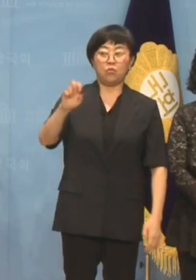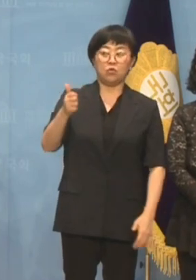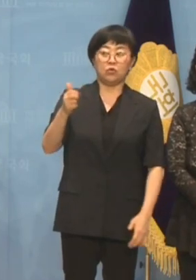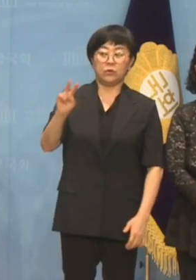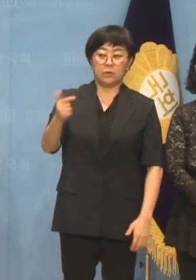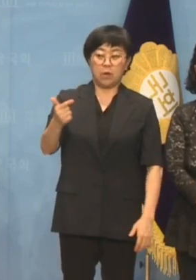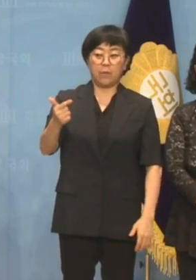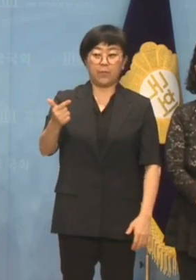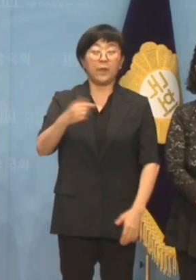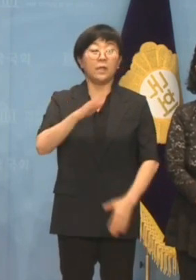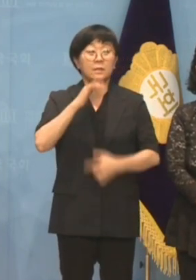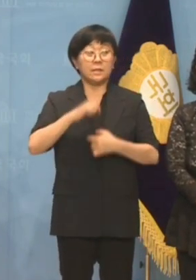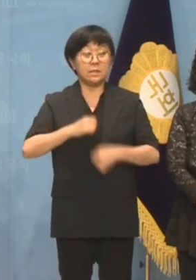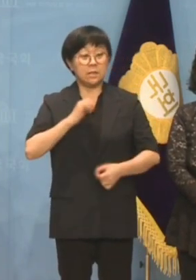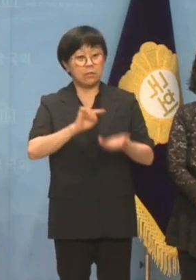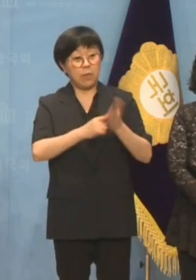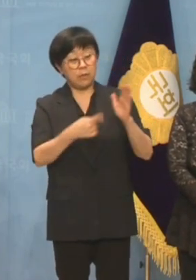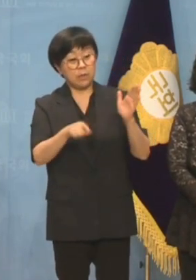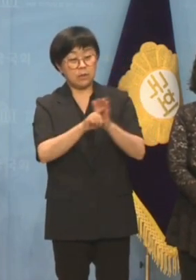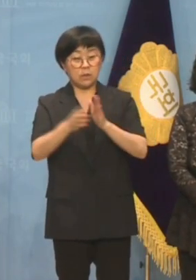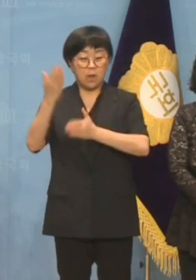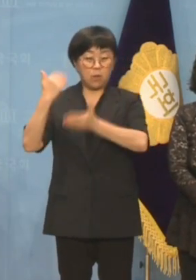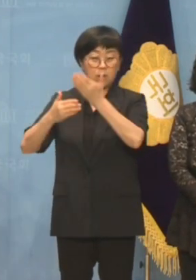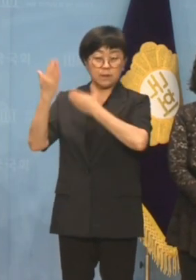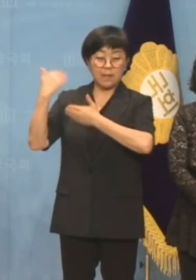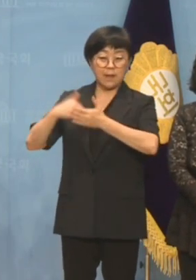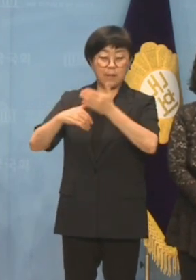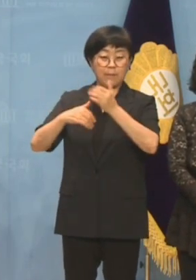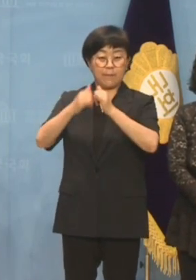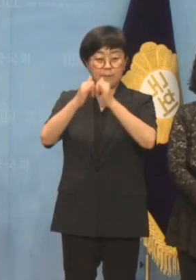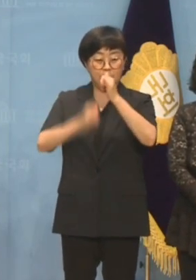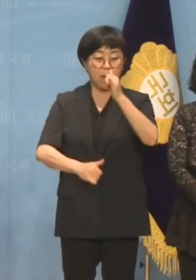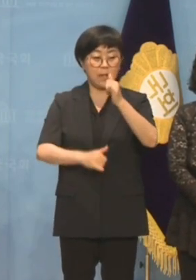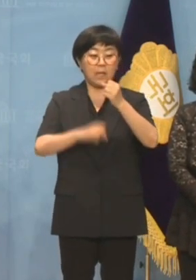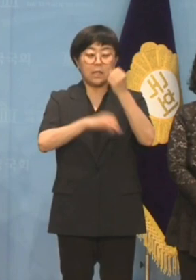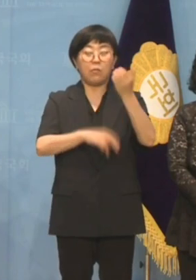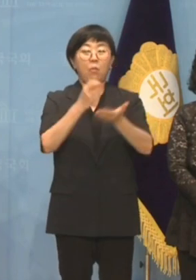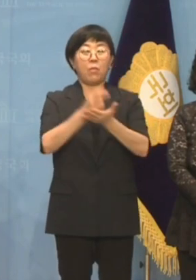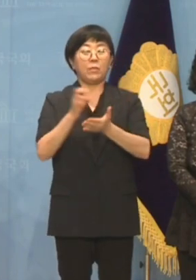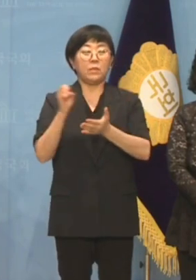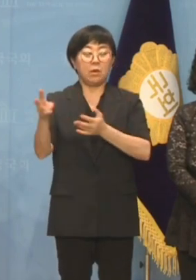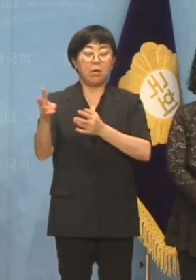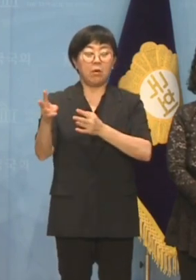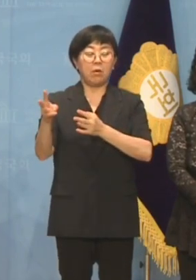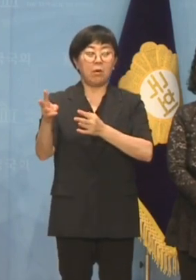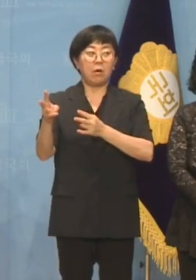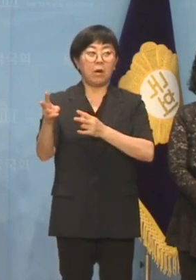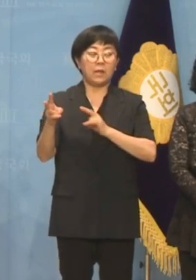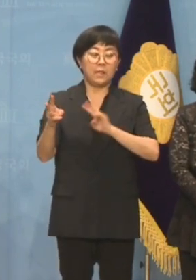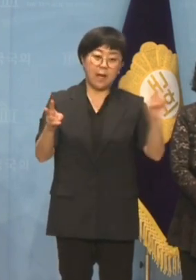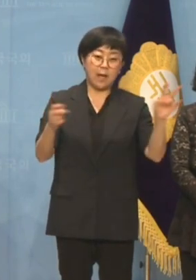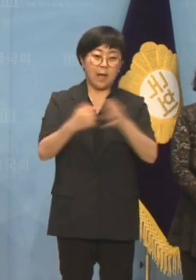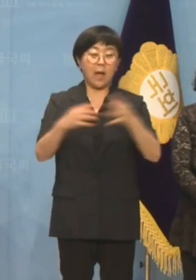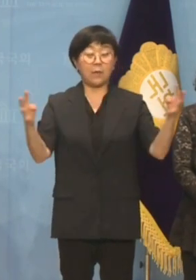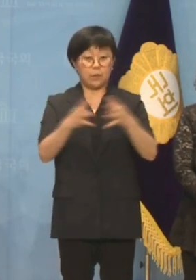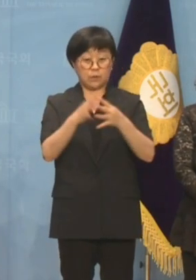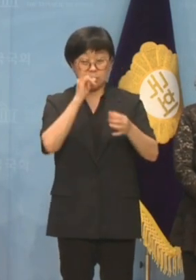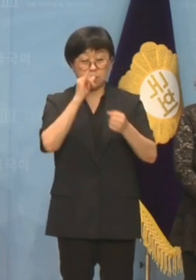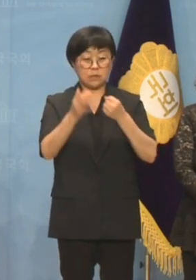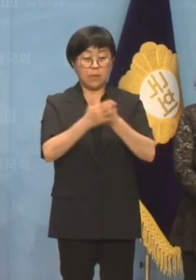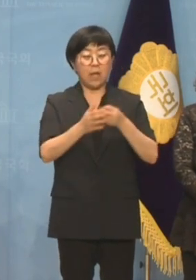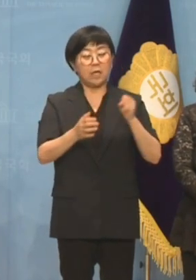정부에서 진실 화해를 위한 과거사 정리 기본법이 여야 합의로 과정이 있었지만